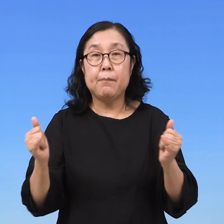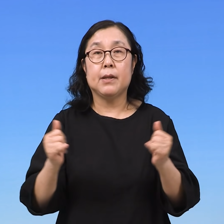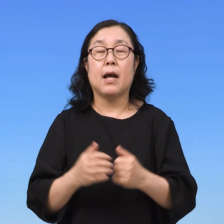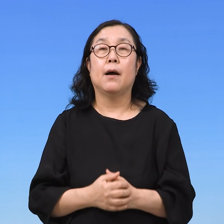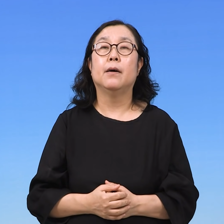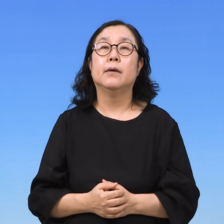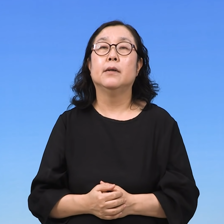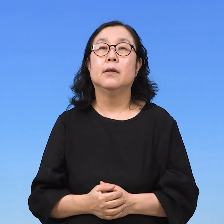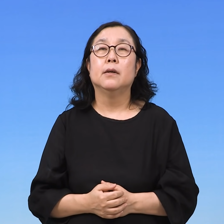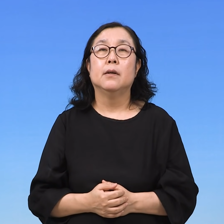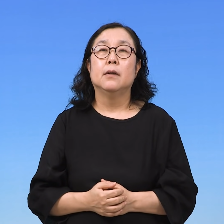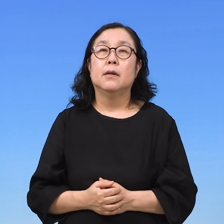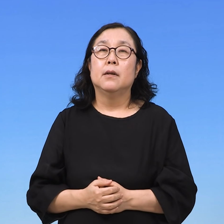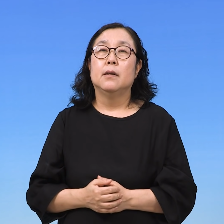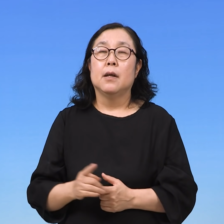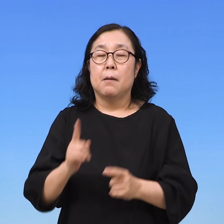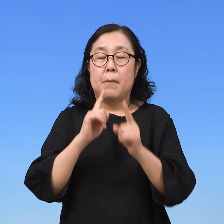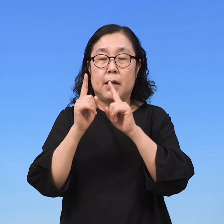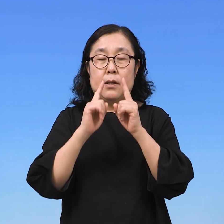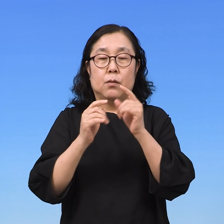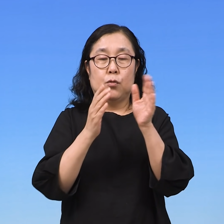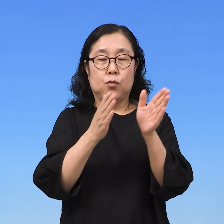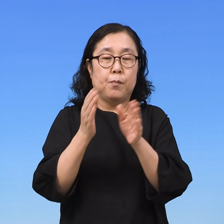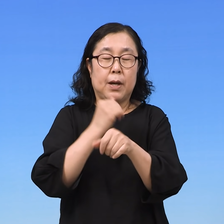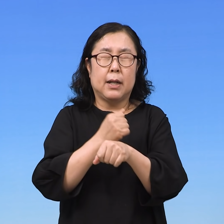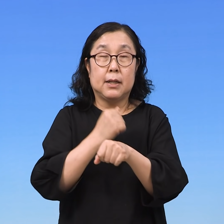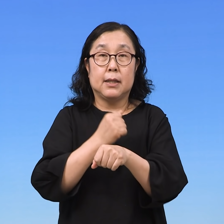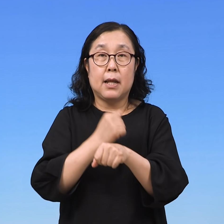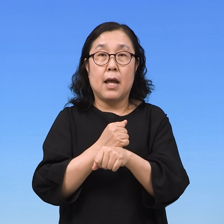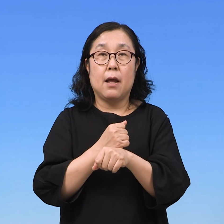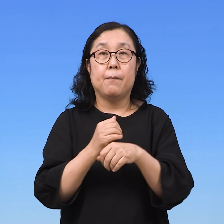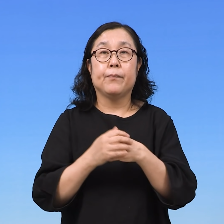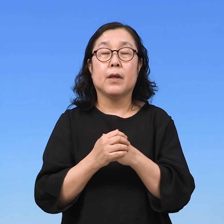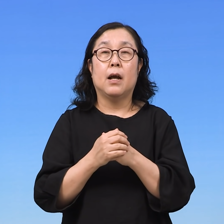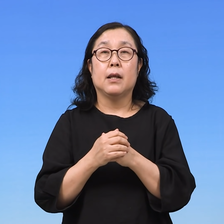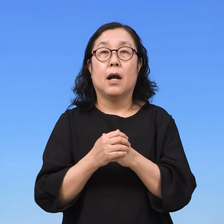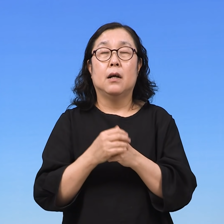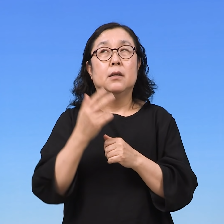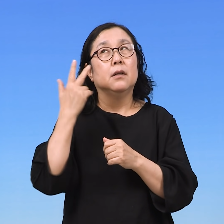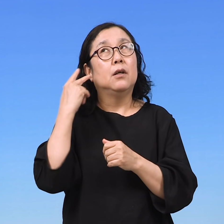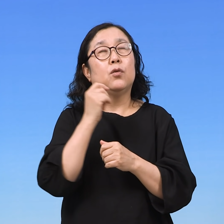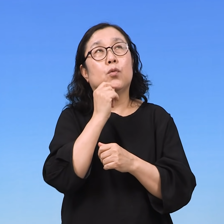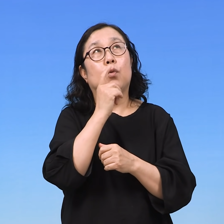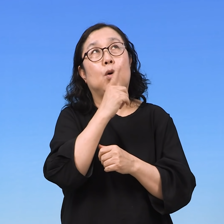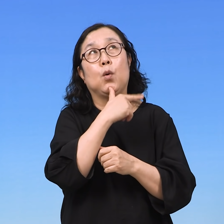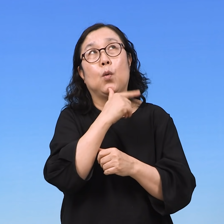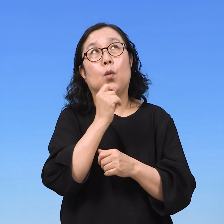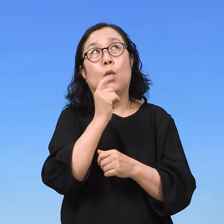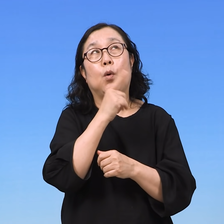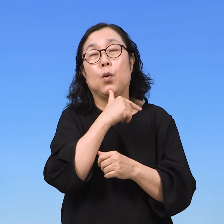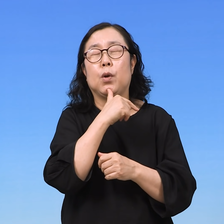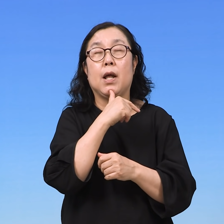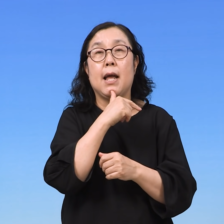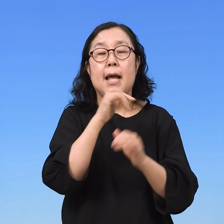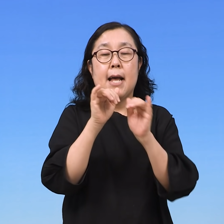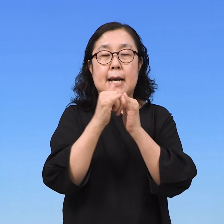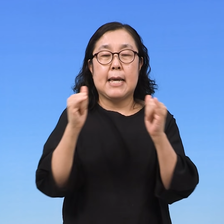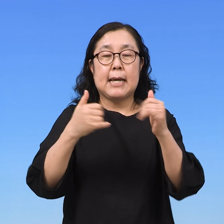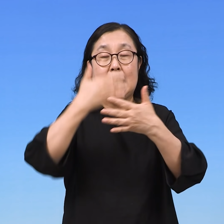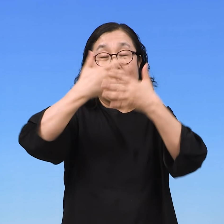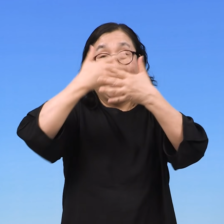마침 제가 이런 말씀을 준비하는데요, 지난주 월요일 날 인간극장을 월요일마다 이제 스타트할 때